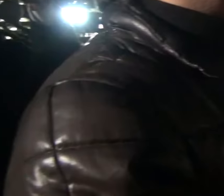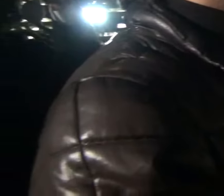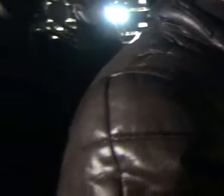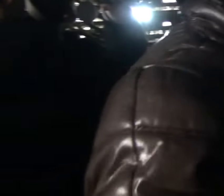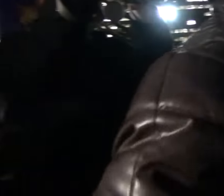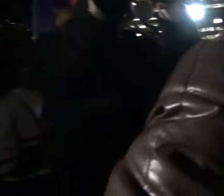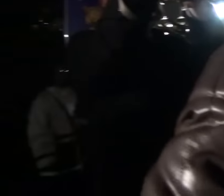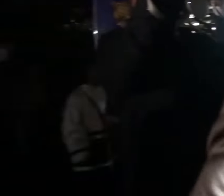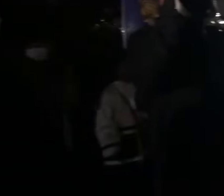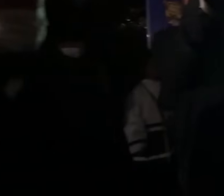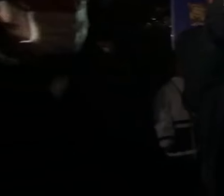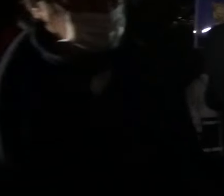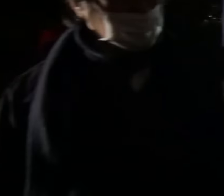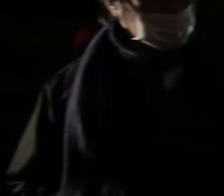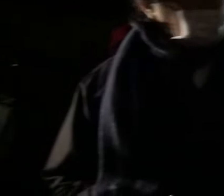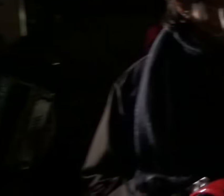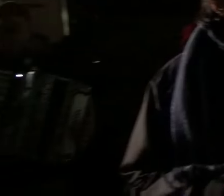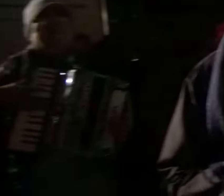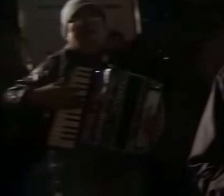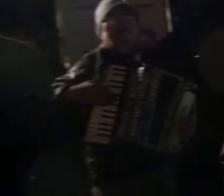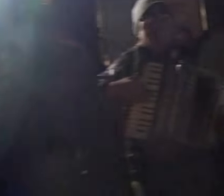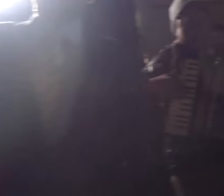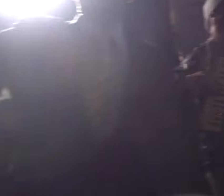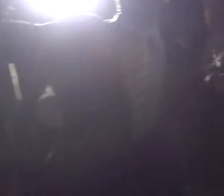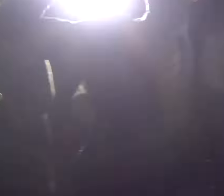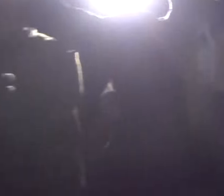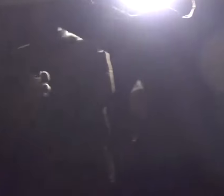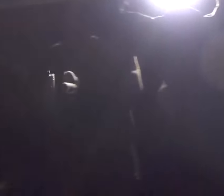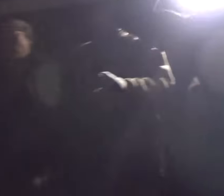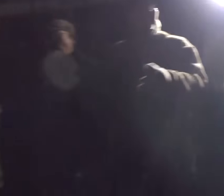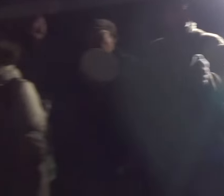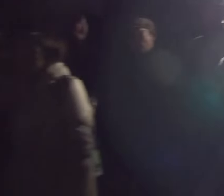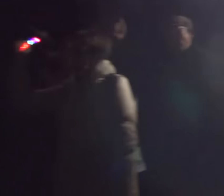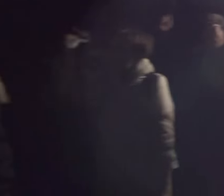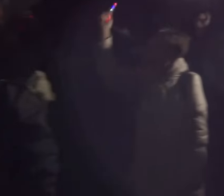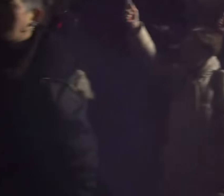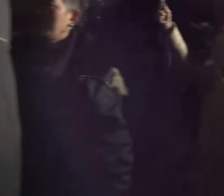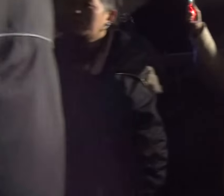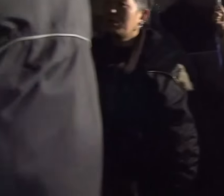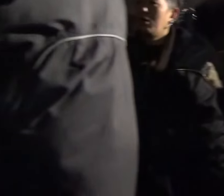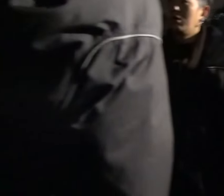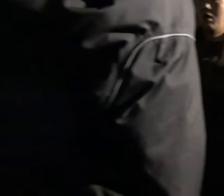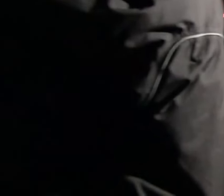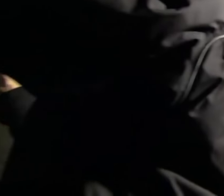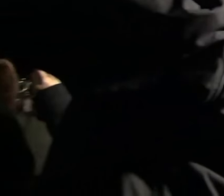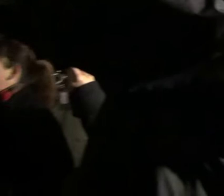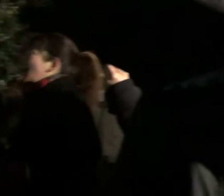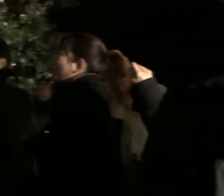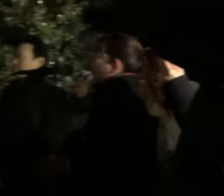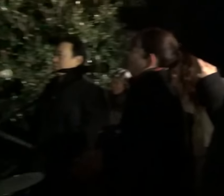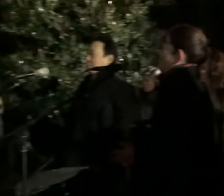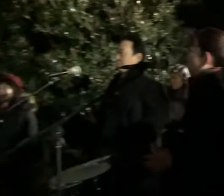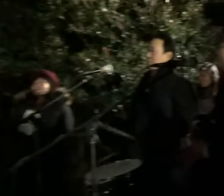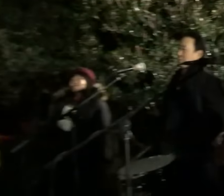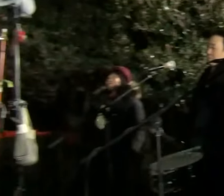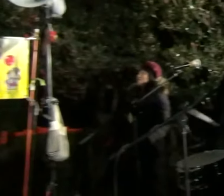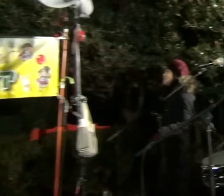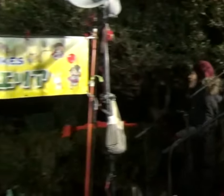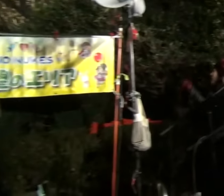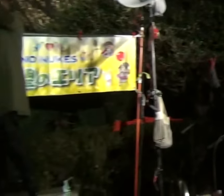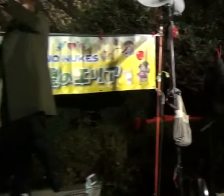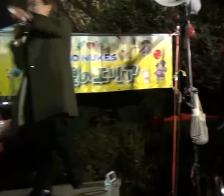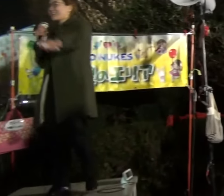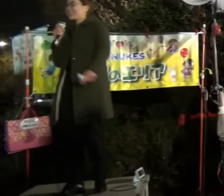すべての原発再稼働反対、 すべての原発再稼働反対、 再稼働